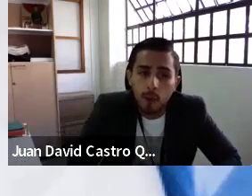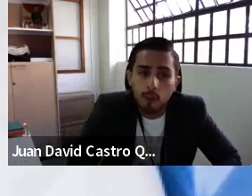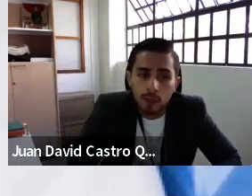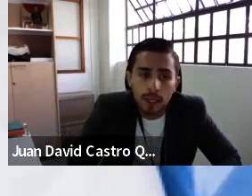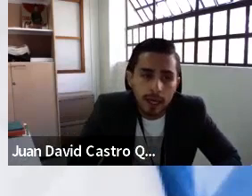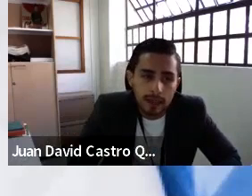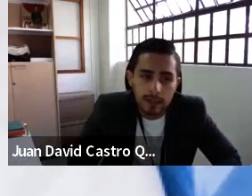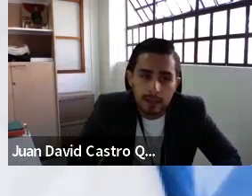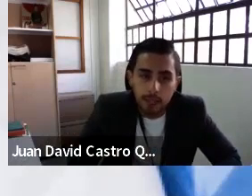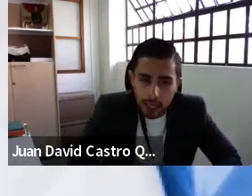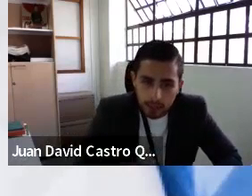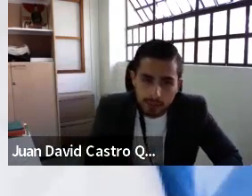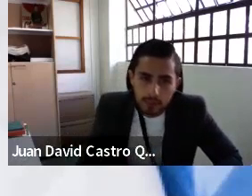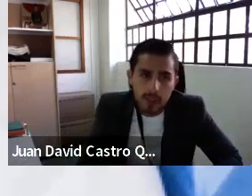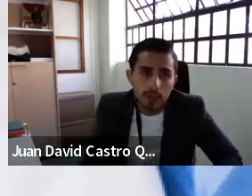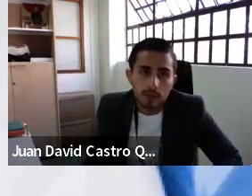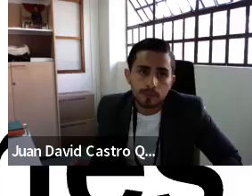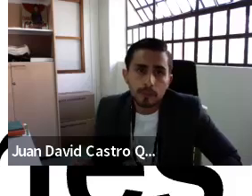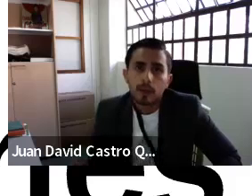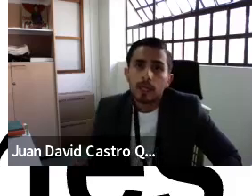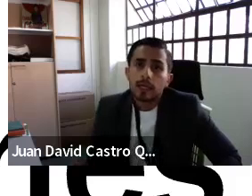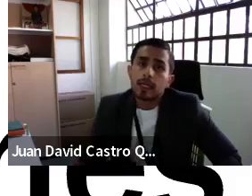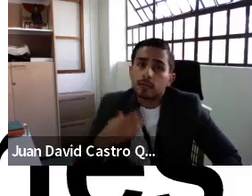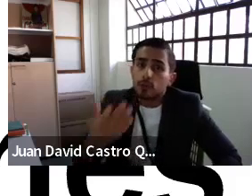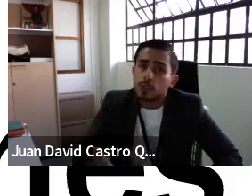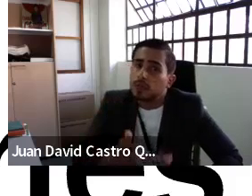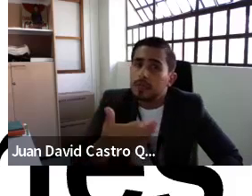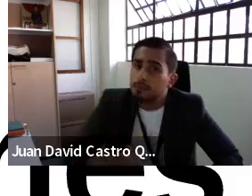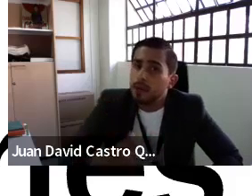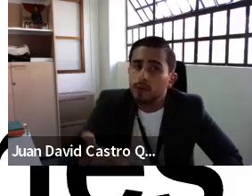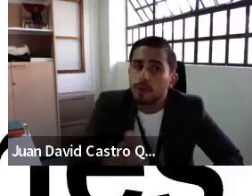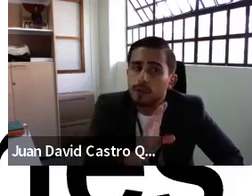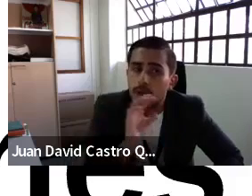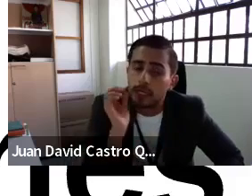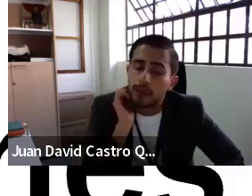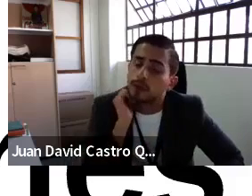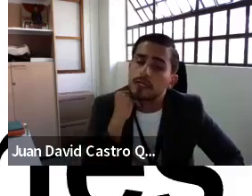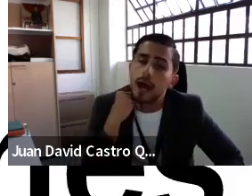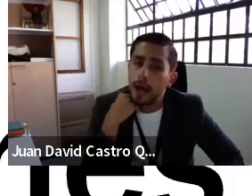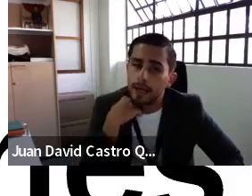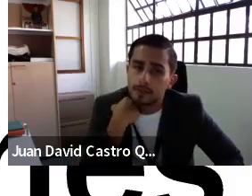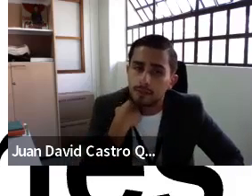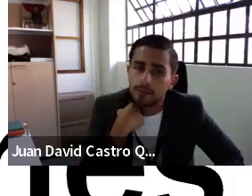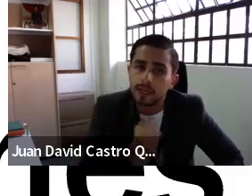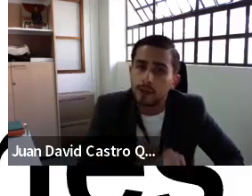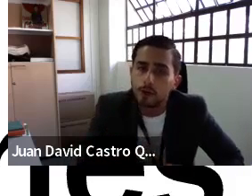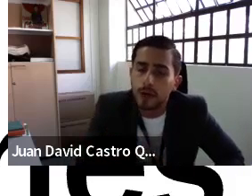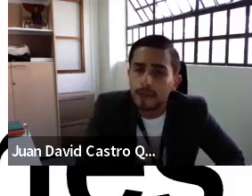multi e interdisciplinar. ¿Cierto? Y las condiciones en B o en los profesionales de otras áreas, incluso ahí,